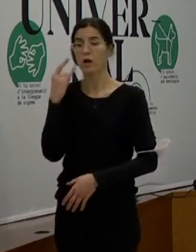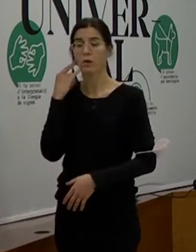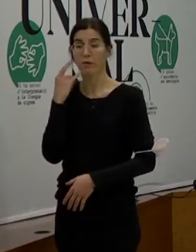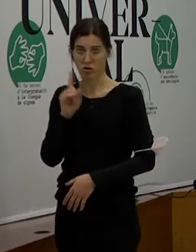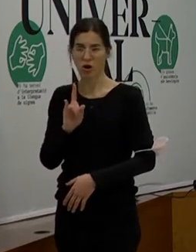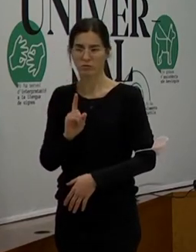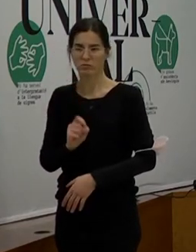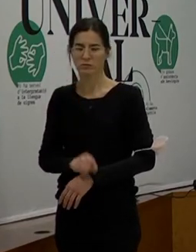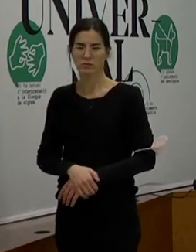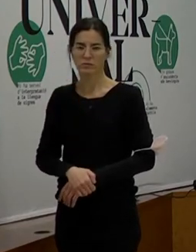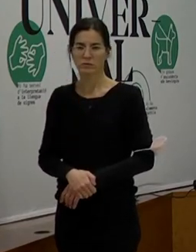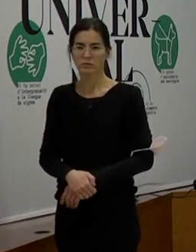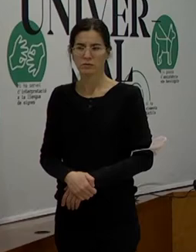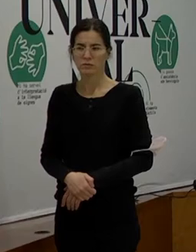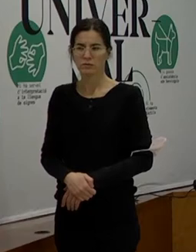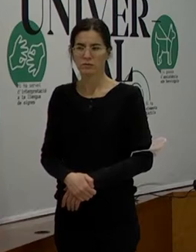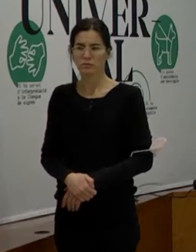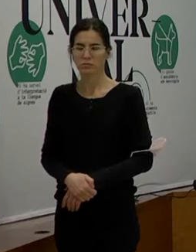No.